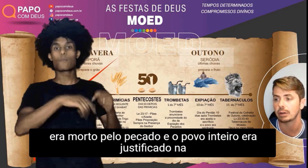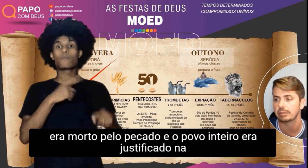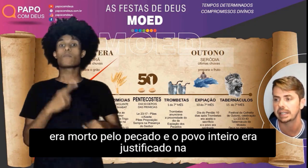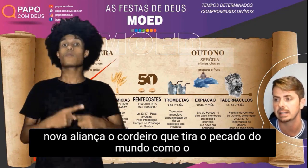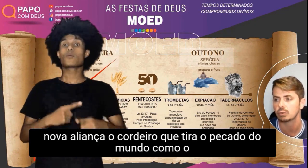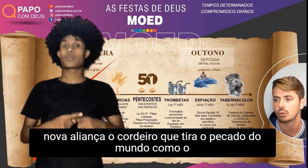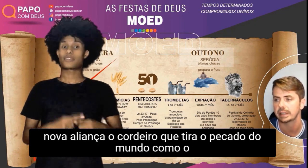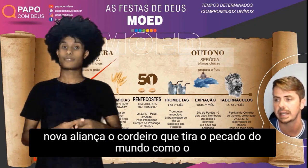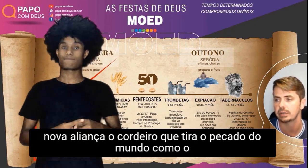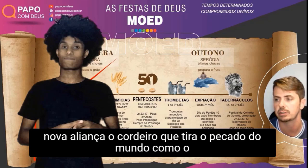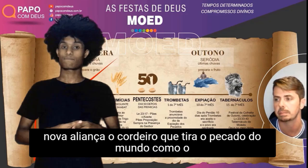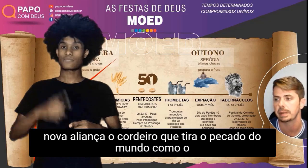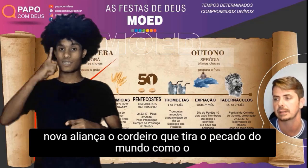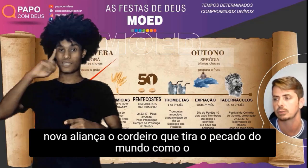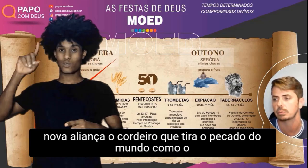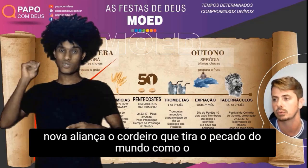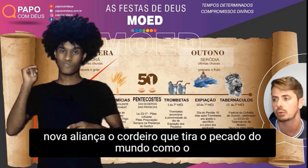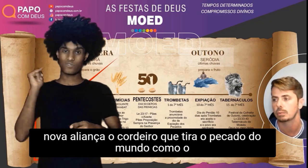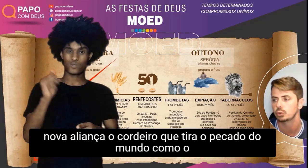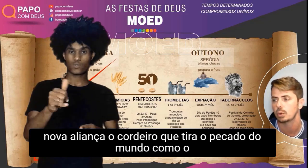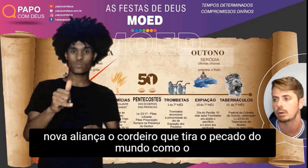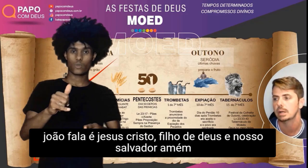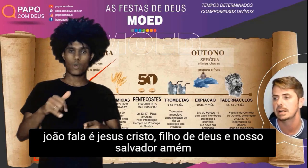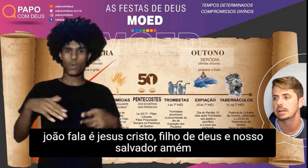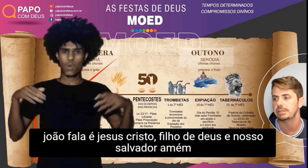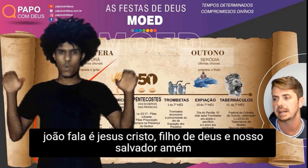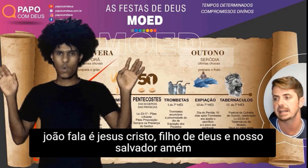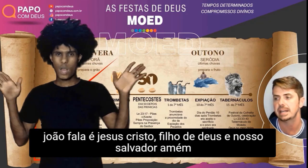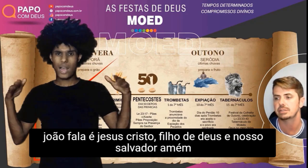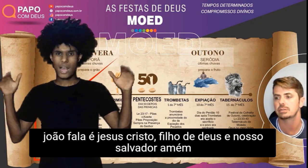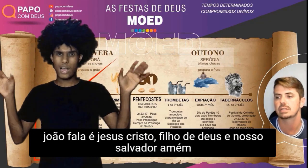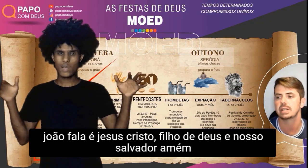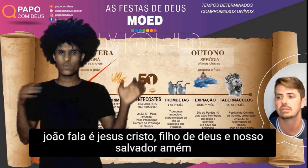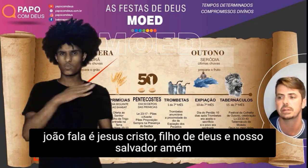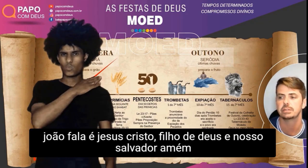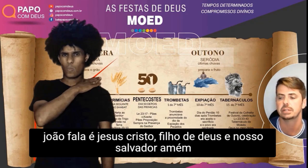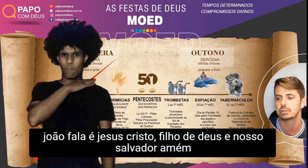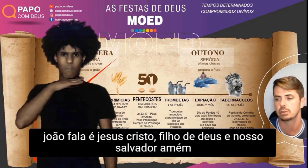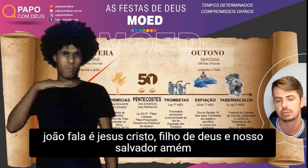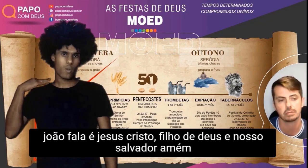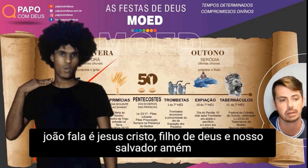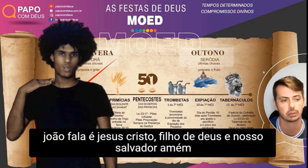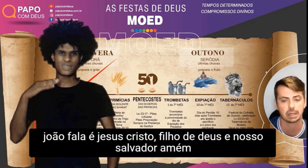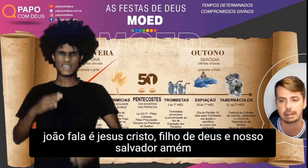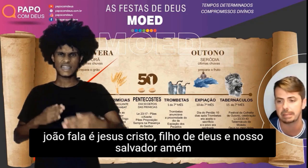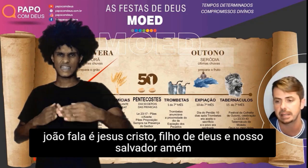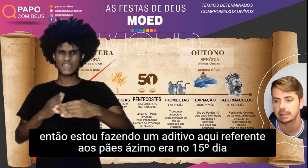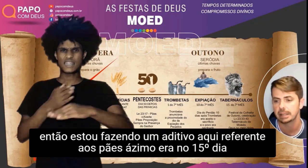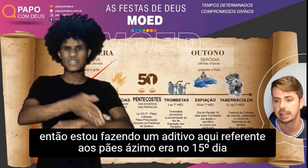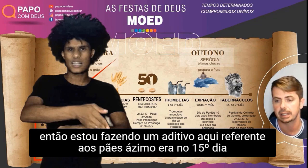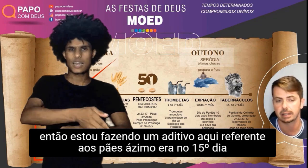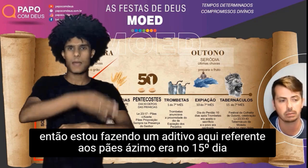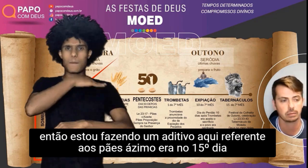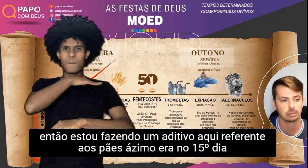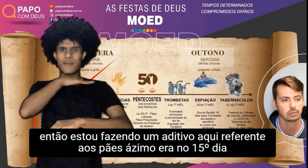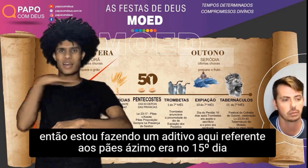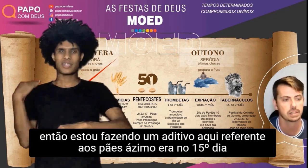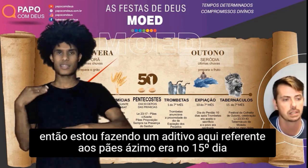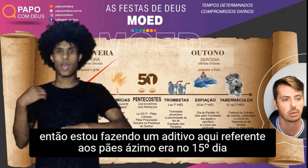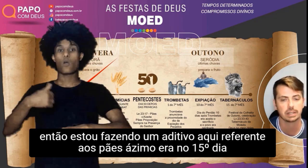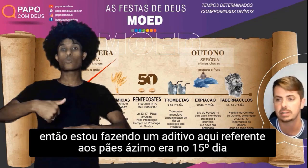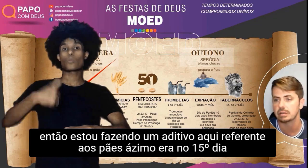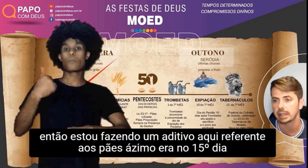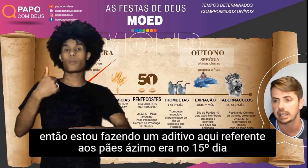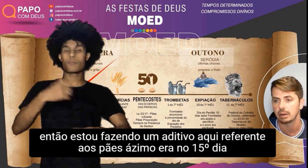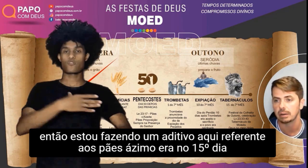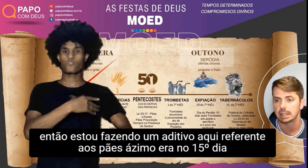justificado. Na nova aliança, o cordeiro que tira o pecado do mundo, como João fala, é Jesus Cristo, Filho de Deus e nosso Salvador. Amém? Então, estou